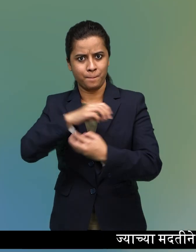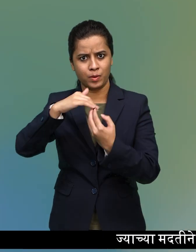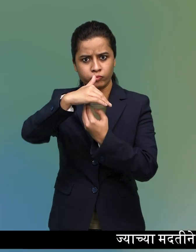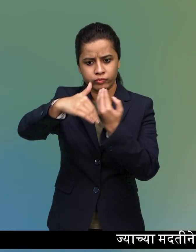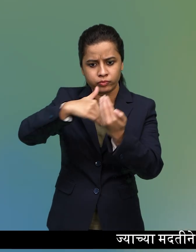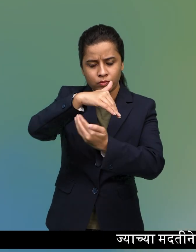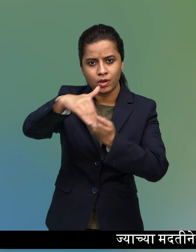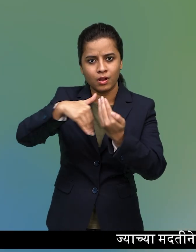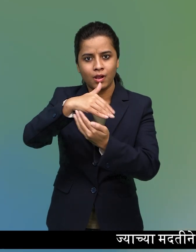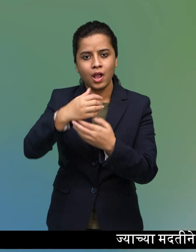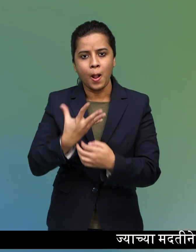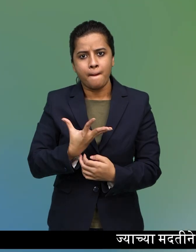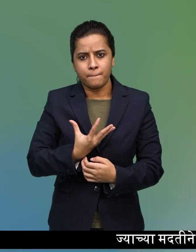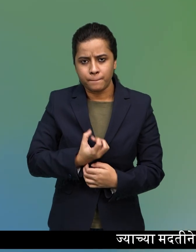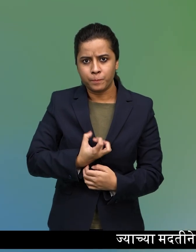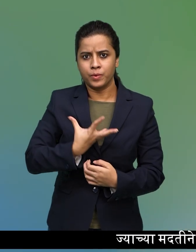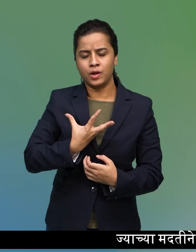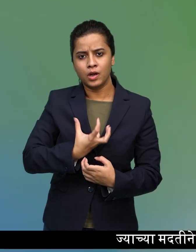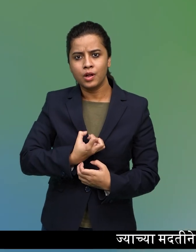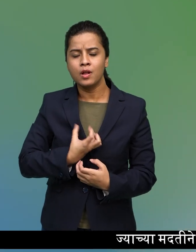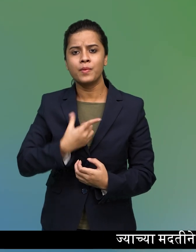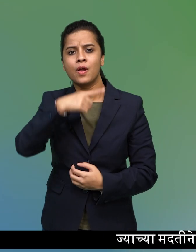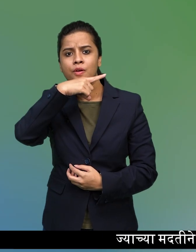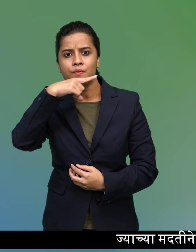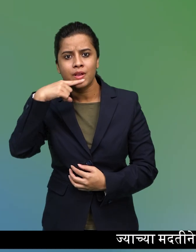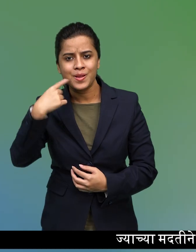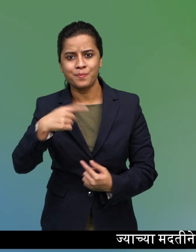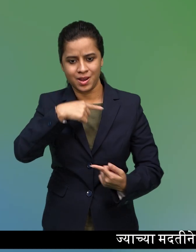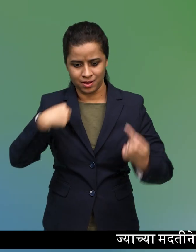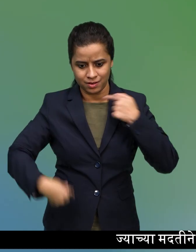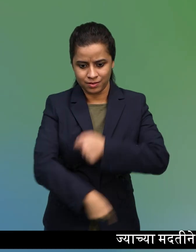ज्याच्या मदतीने रक्त संपूर्ण शरीरात प्रवाहित होते.